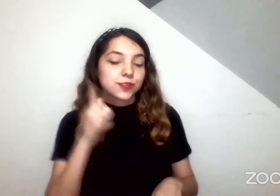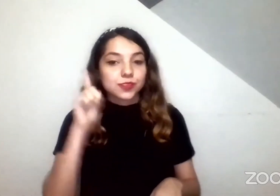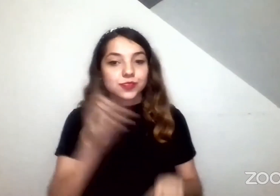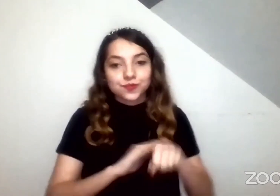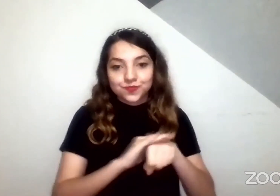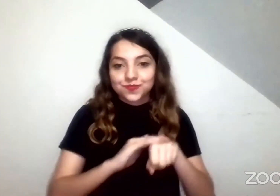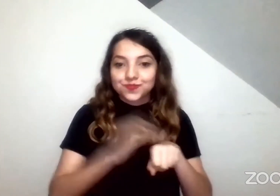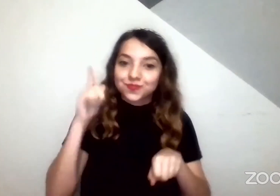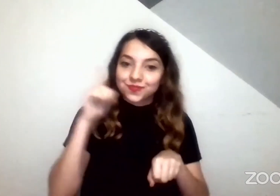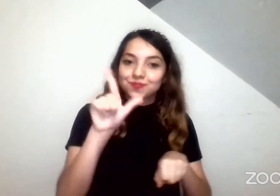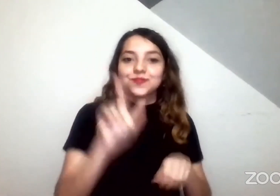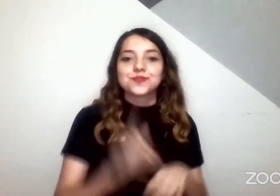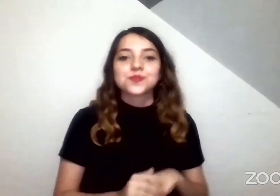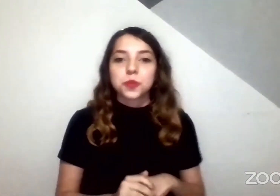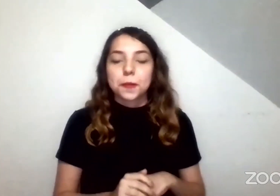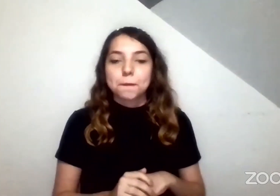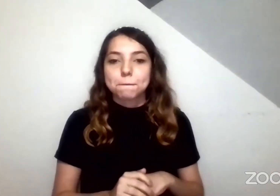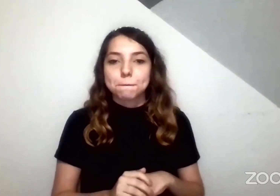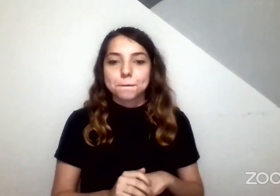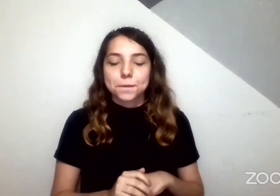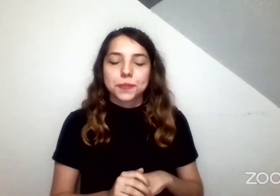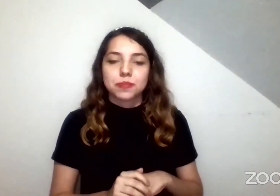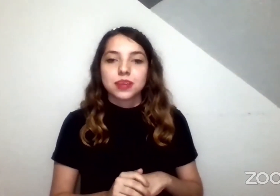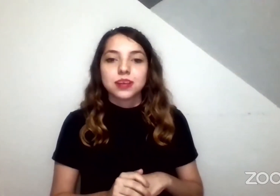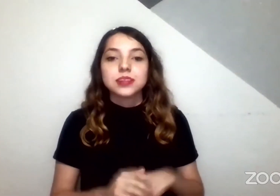Também conheci amigos surdos e consigo conversar com eles.